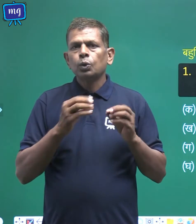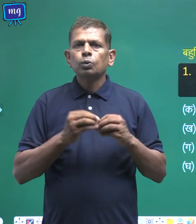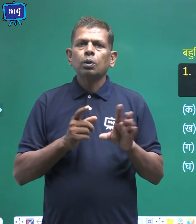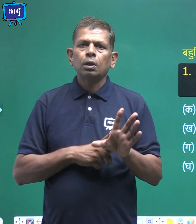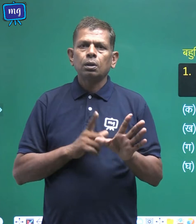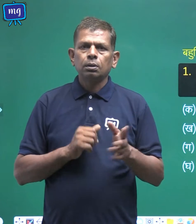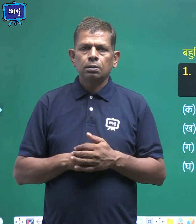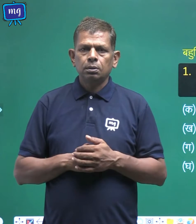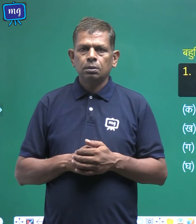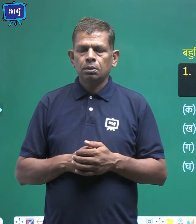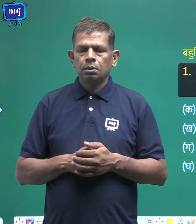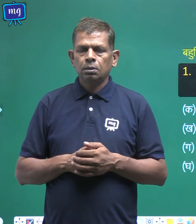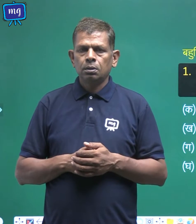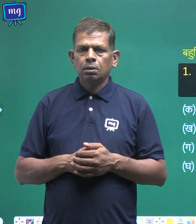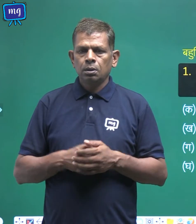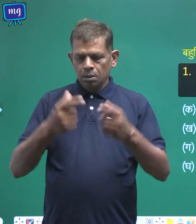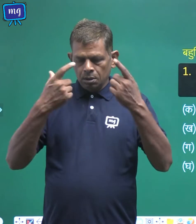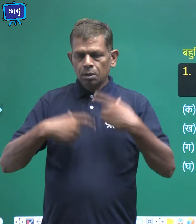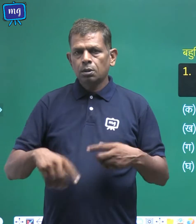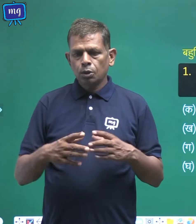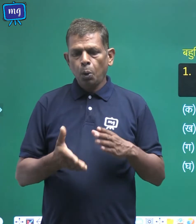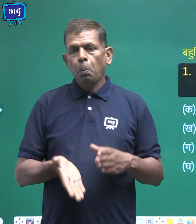बच्चों, बिंब से बड़े साइज का